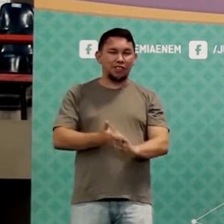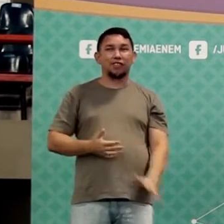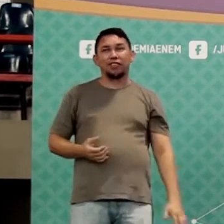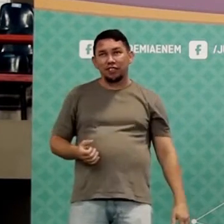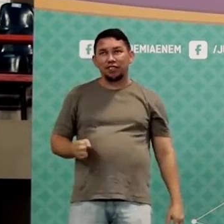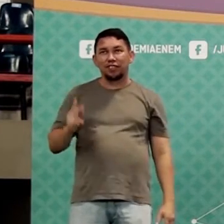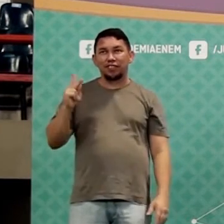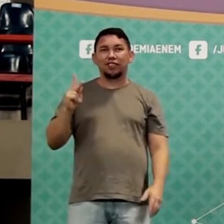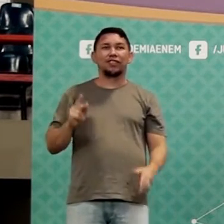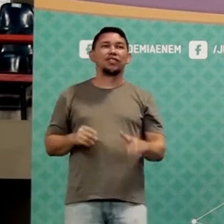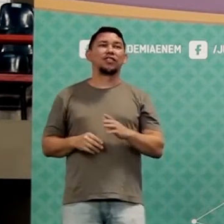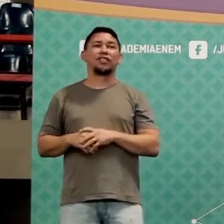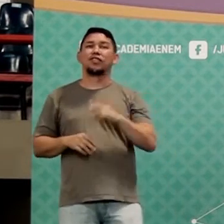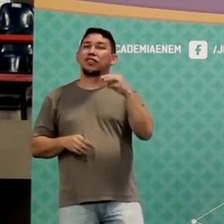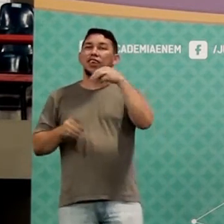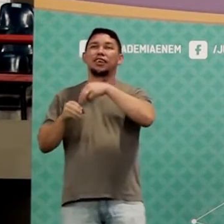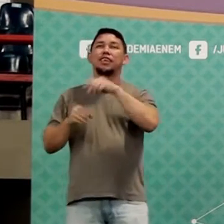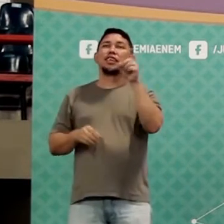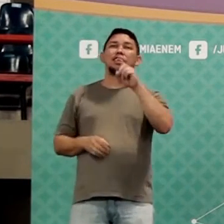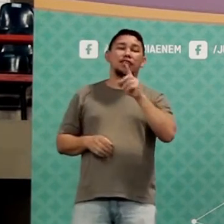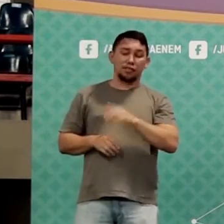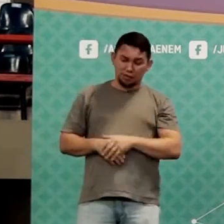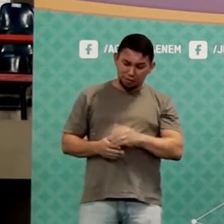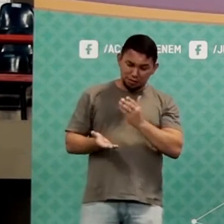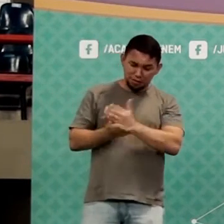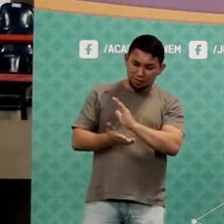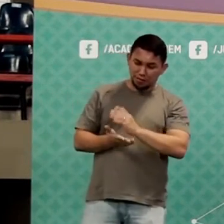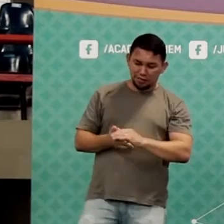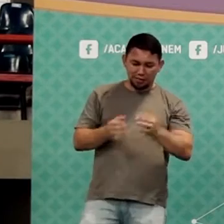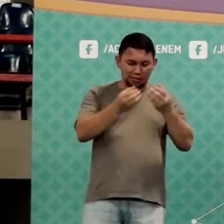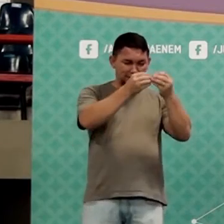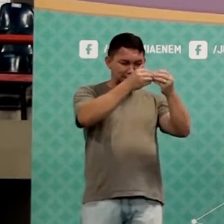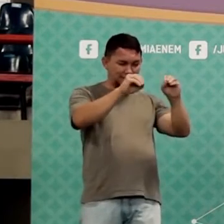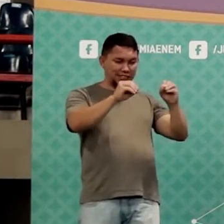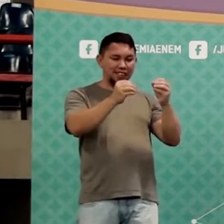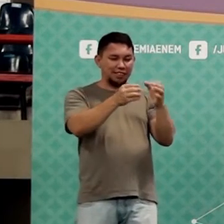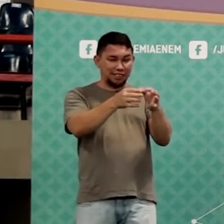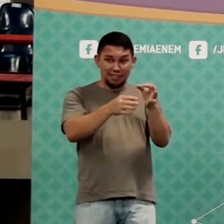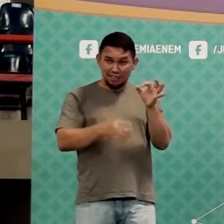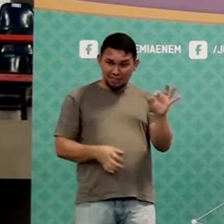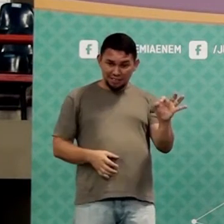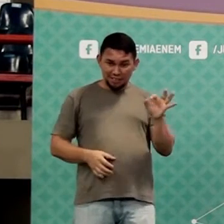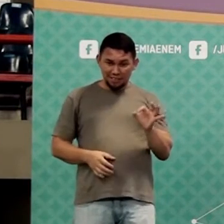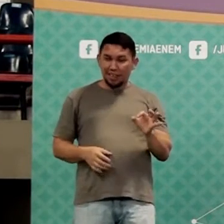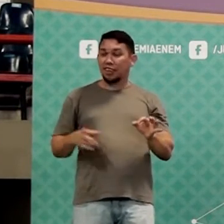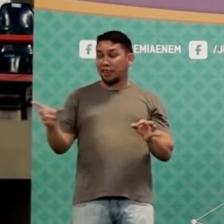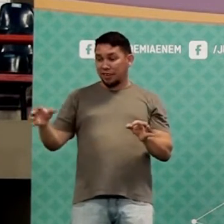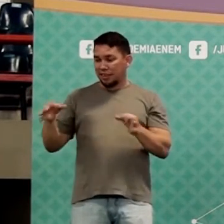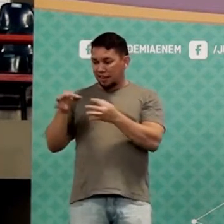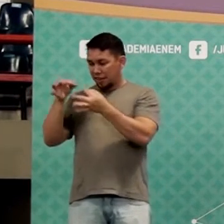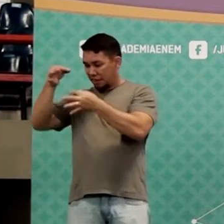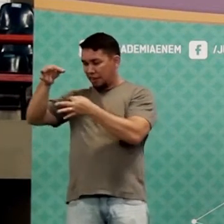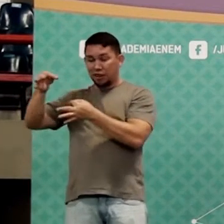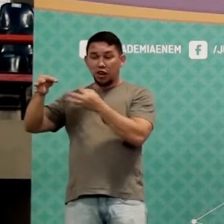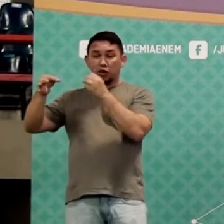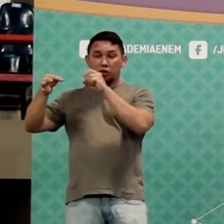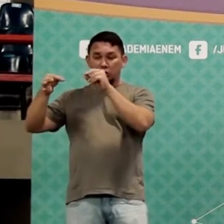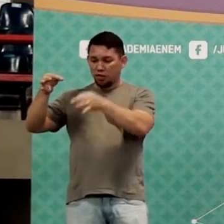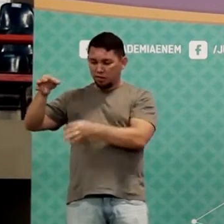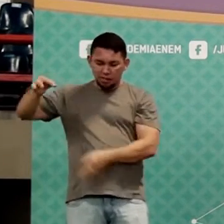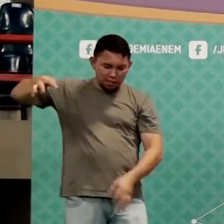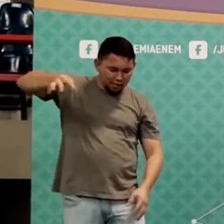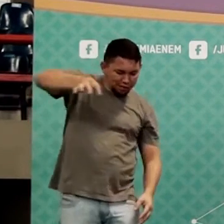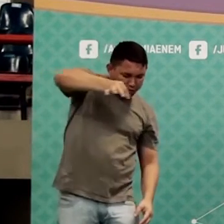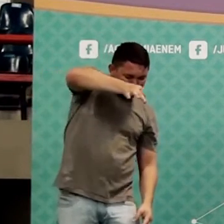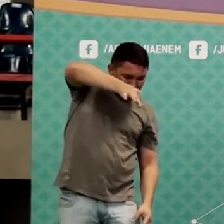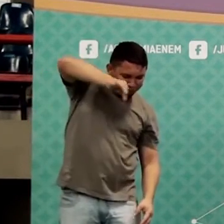Então, não é morango, professor. Depois você pega a pitomba, tá certo? Pega um kisuke, joga por cima da